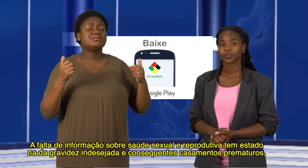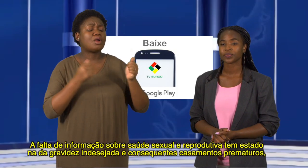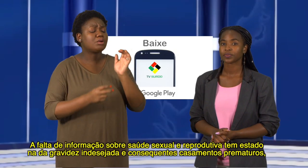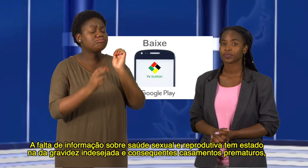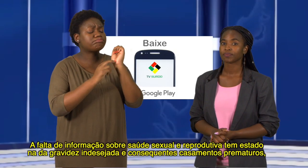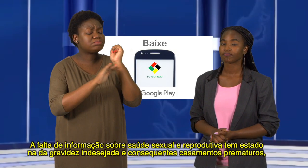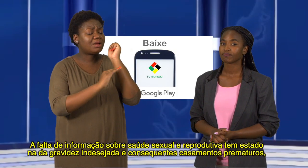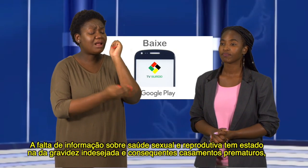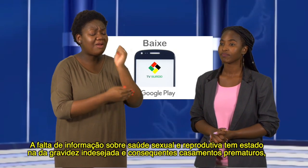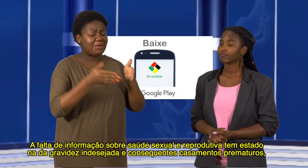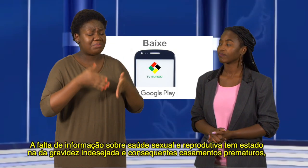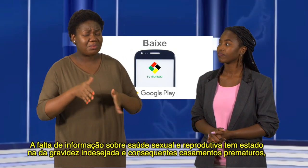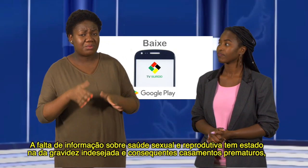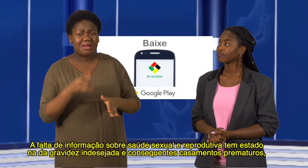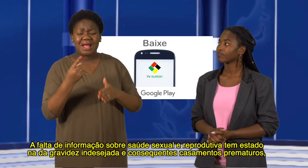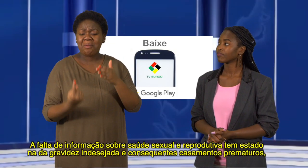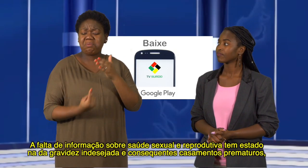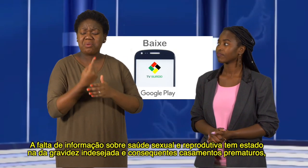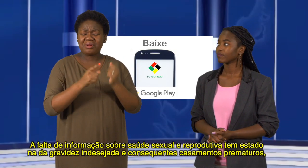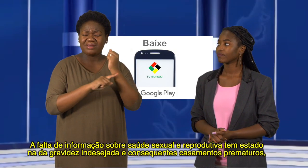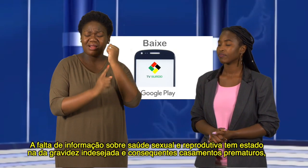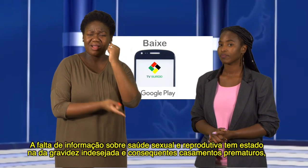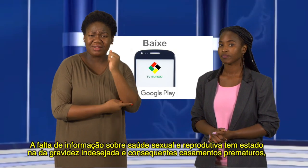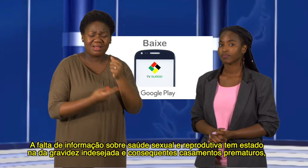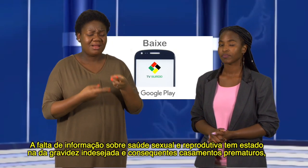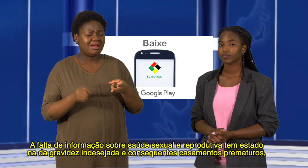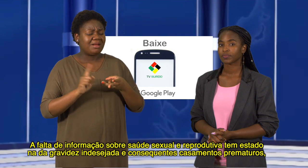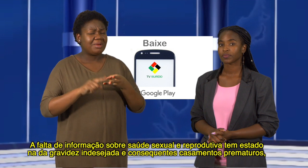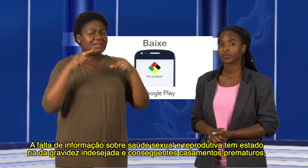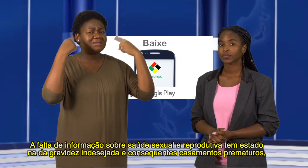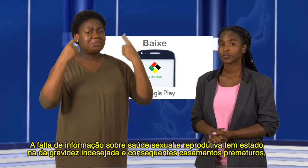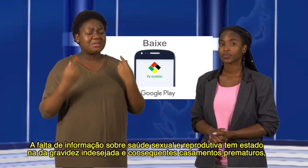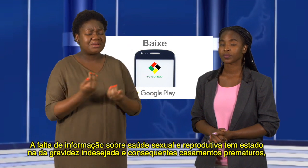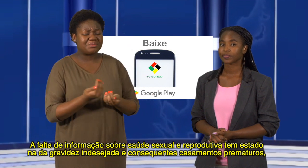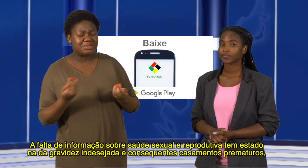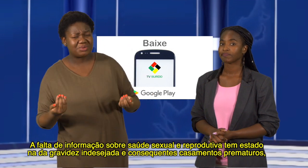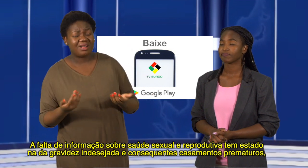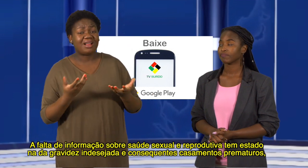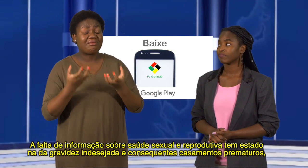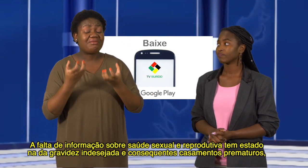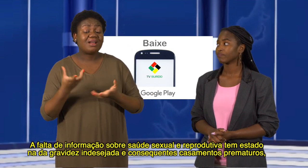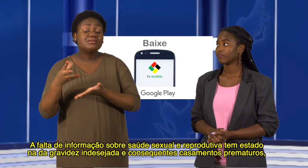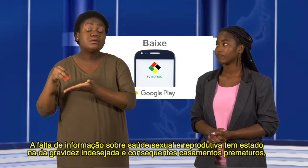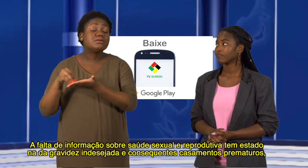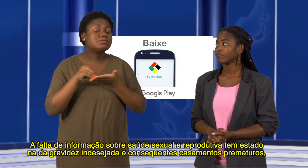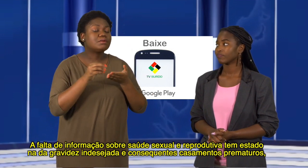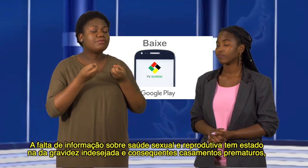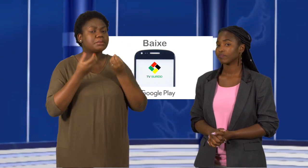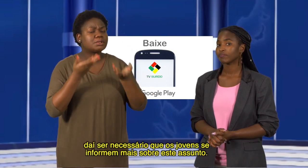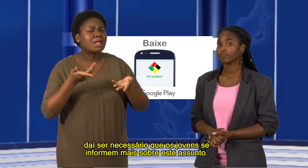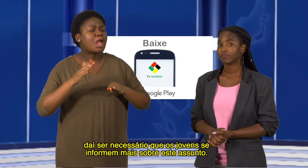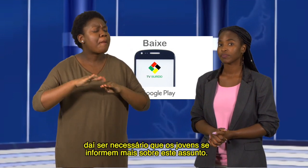falta de informação sobre saúde sexual e reprodutiva tem estado na origem da gravidez indesejada e consequentes casamentos